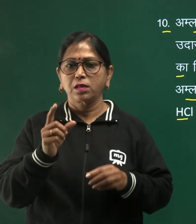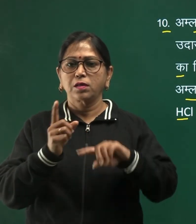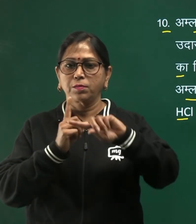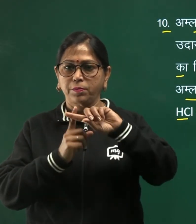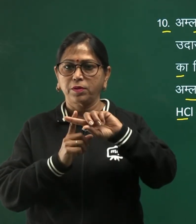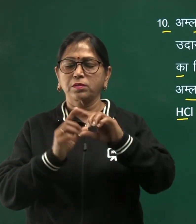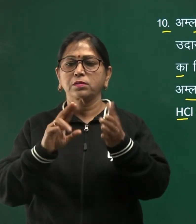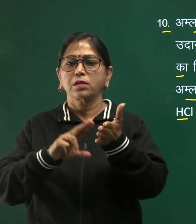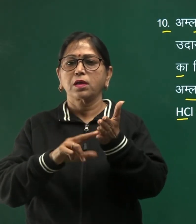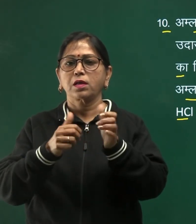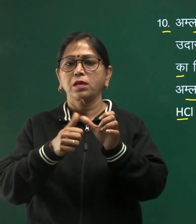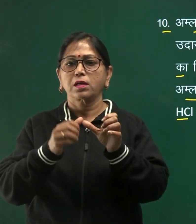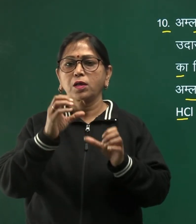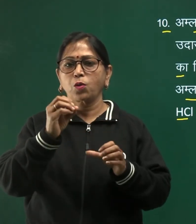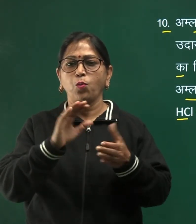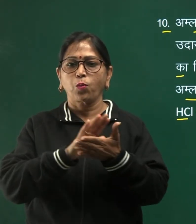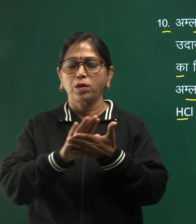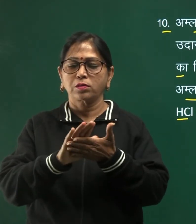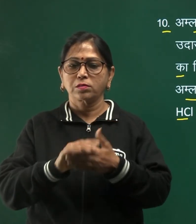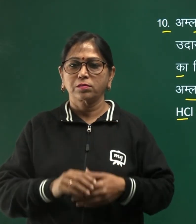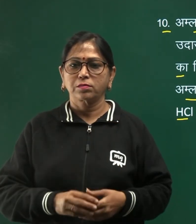कल + न